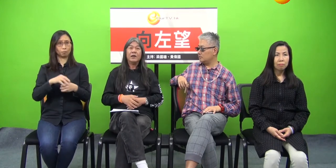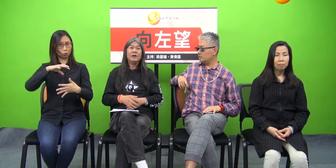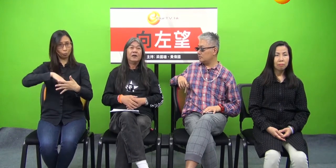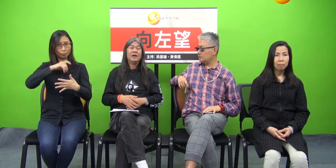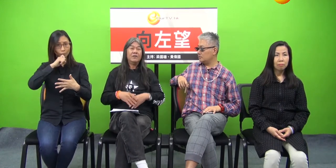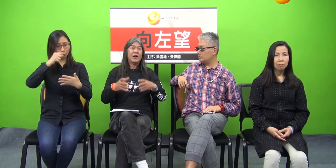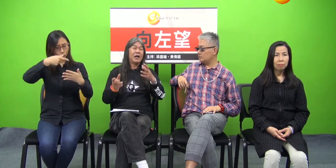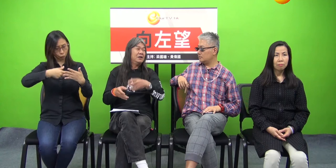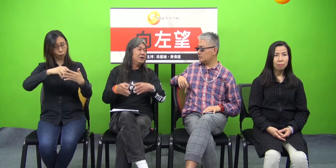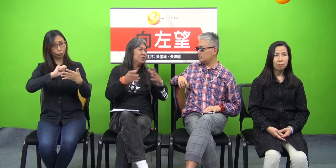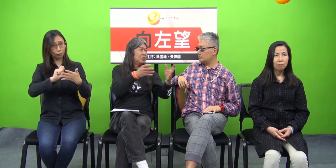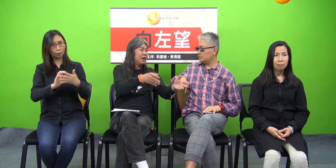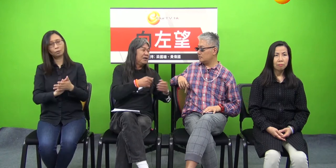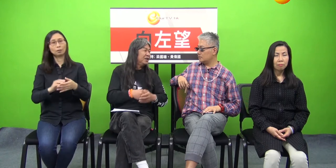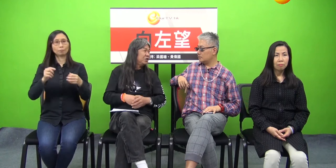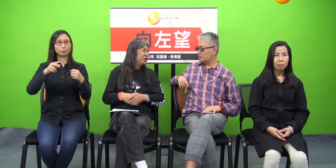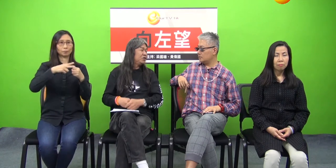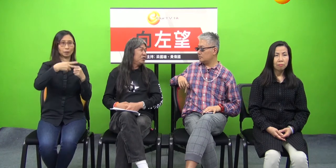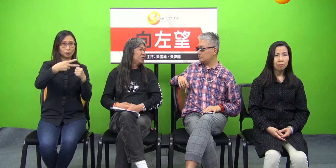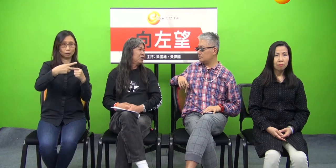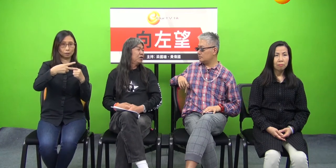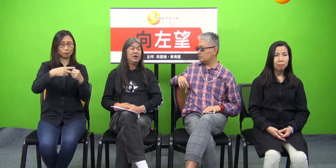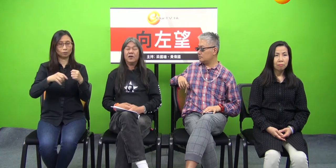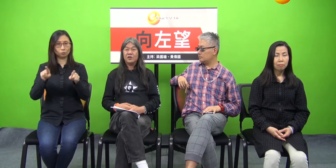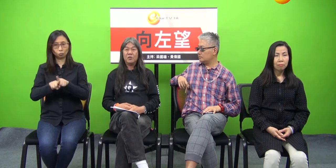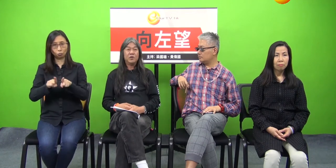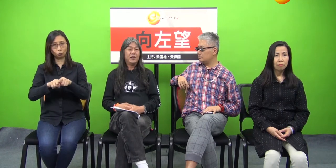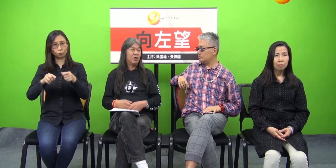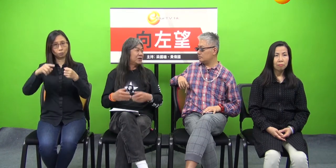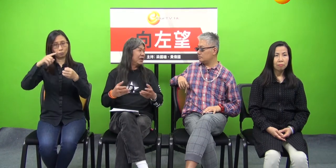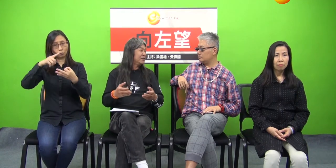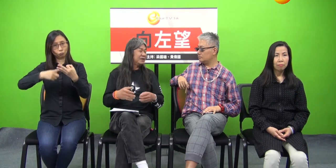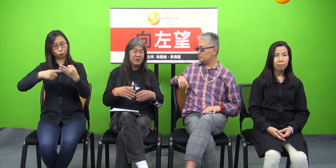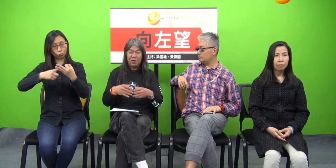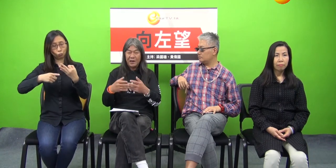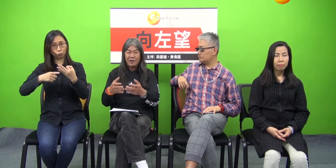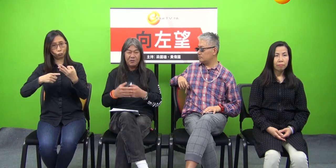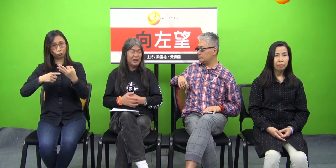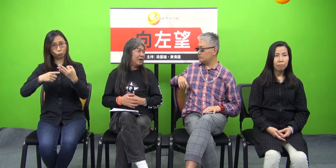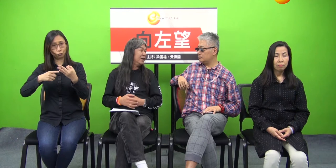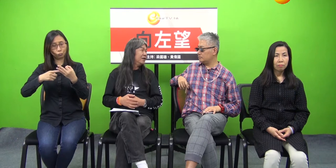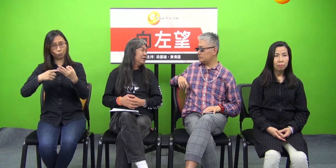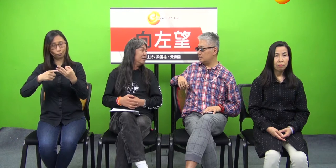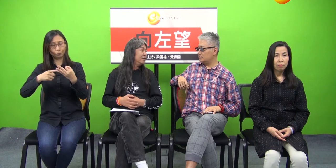底憲法嘅第二條同埋序言相悖，即係黨大因為法